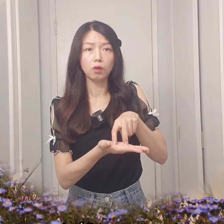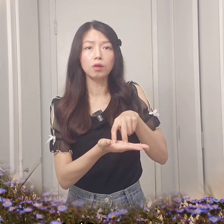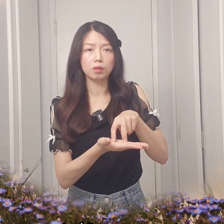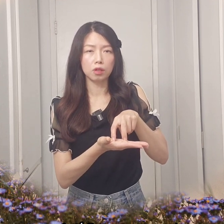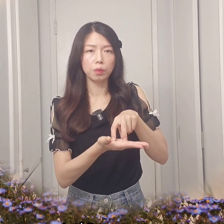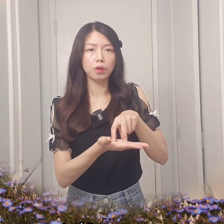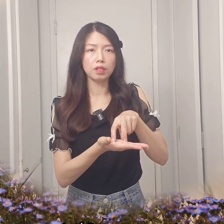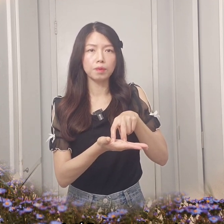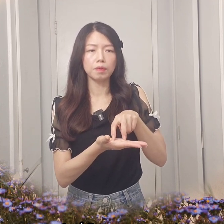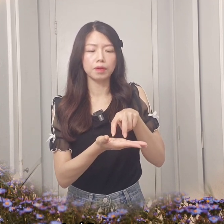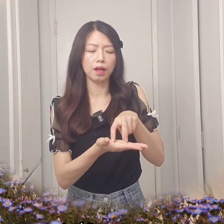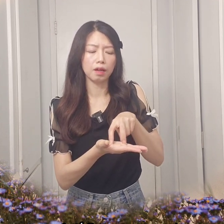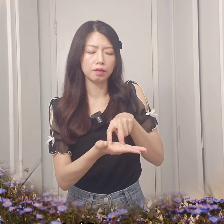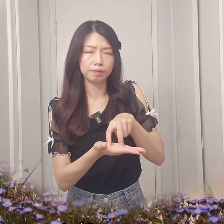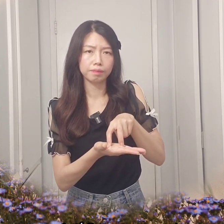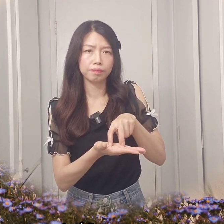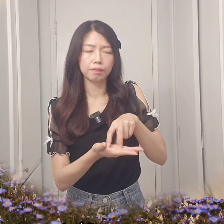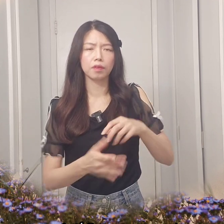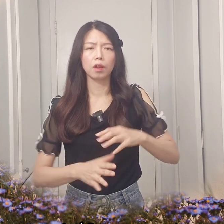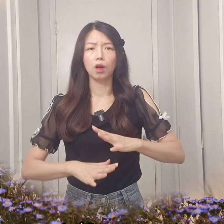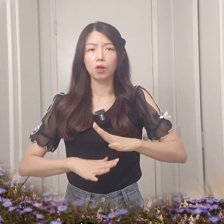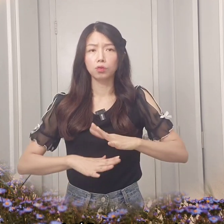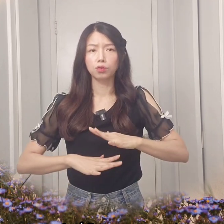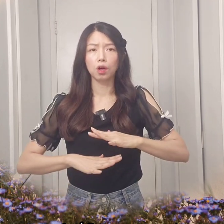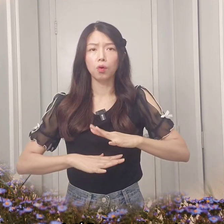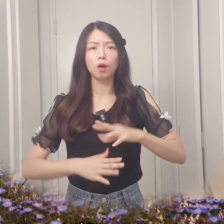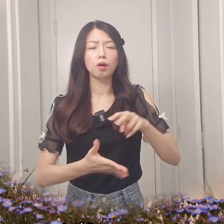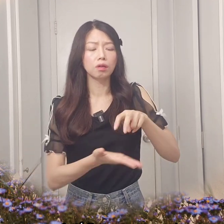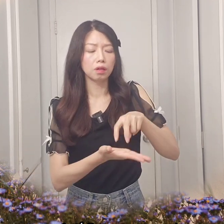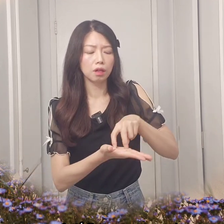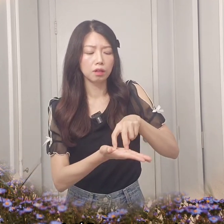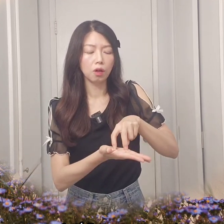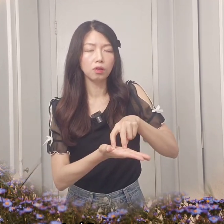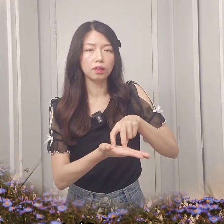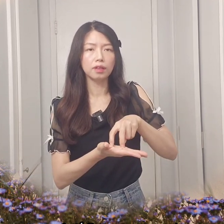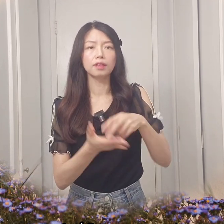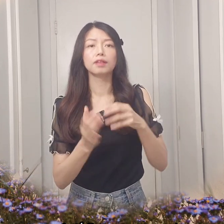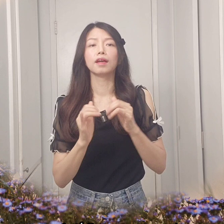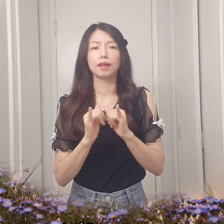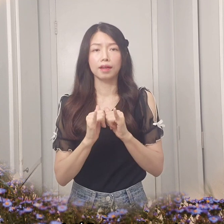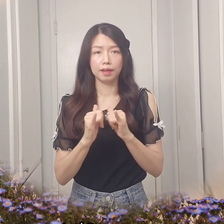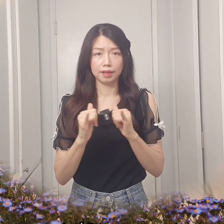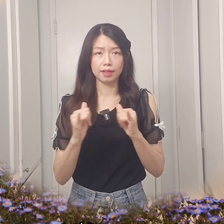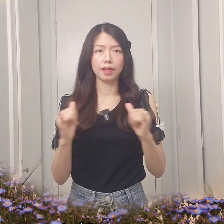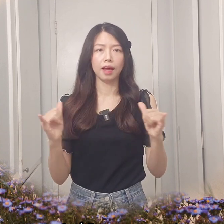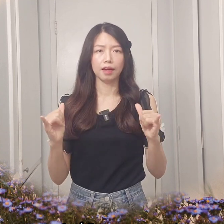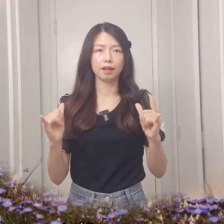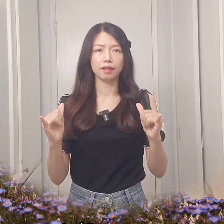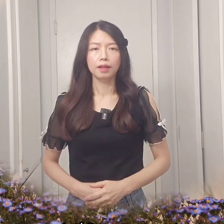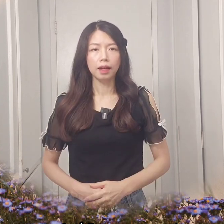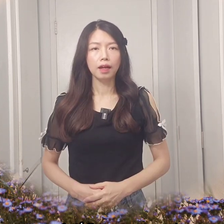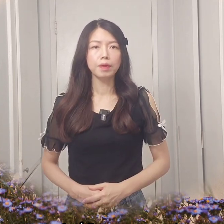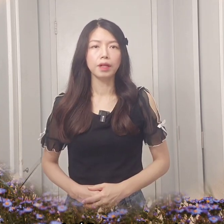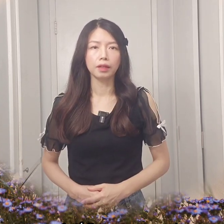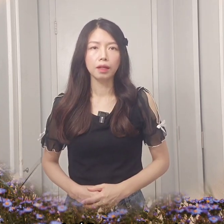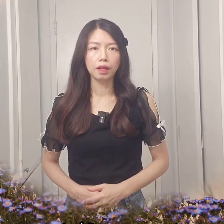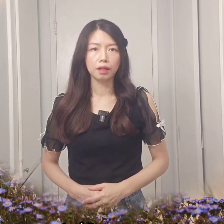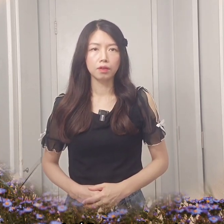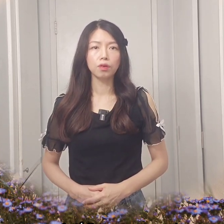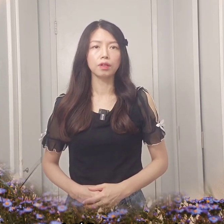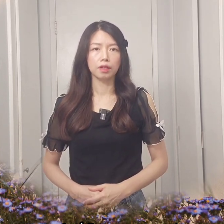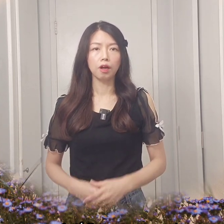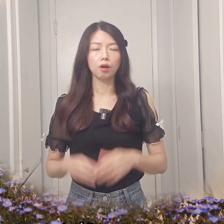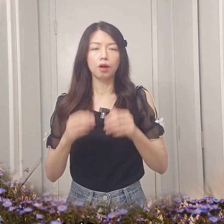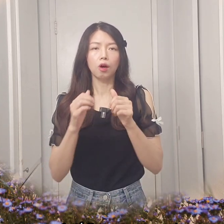다리를 떠는 것처럼 표현하시면 됩니다. 두려워, 떠는 자. 사람을